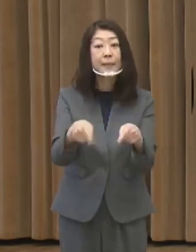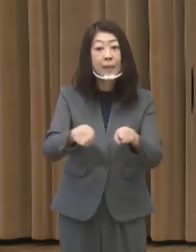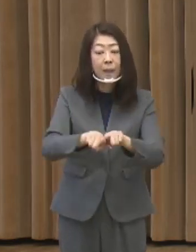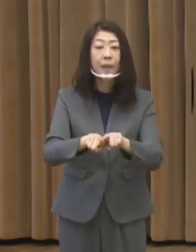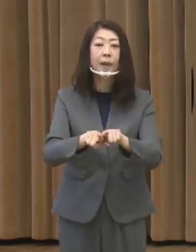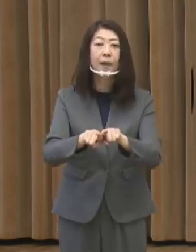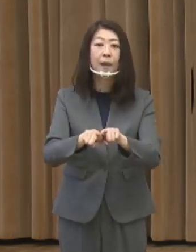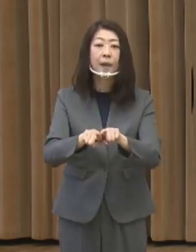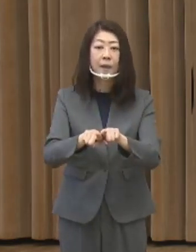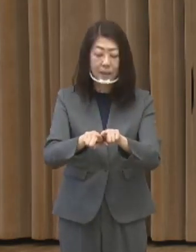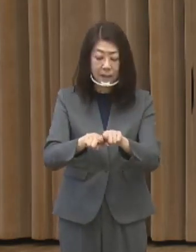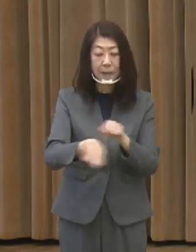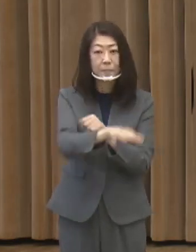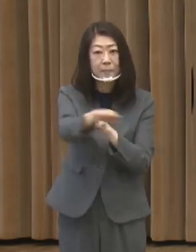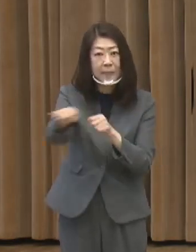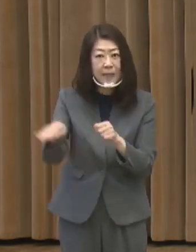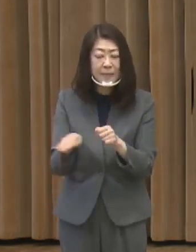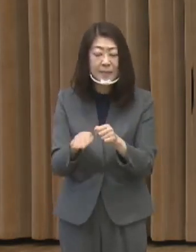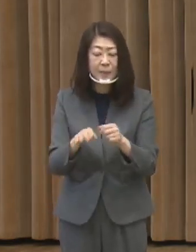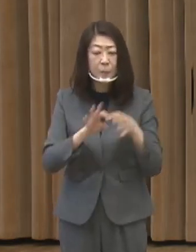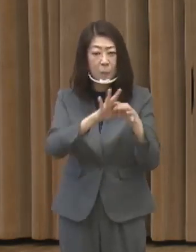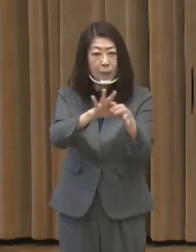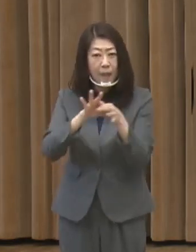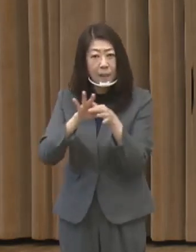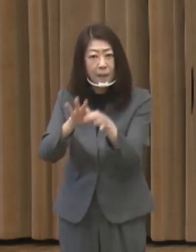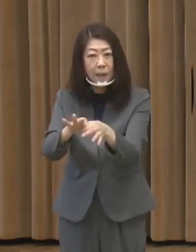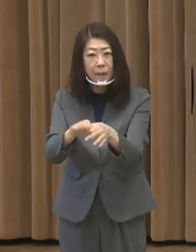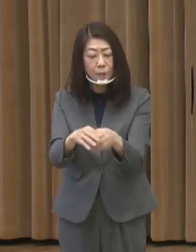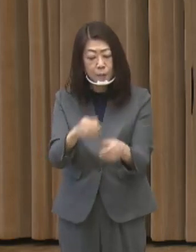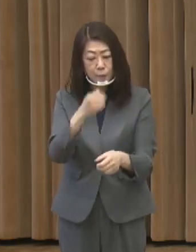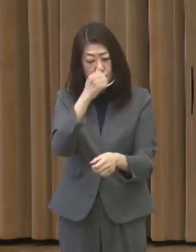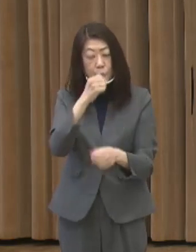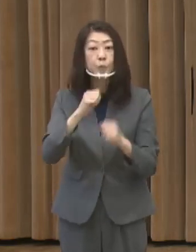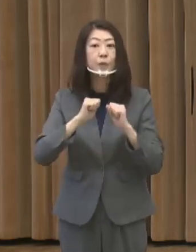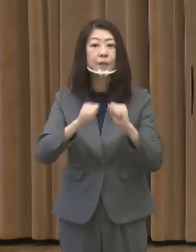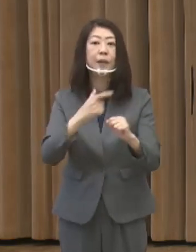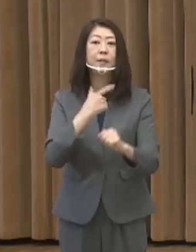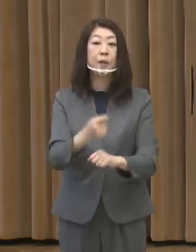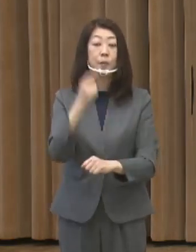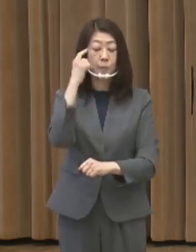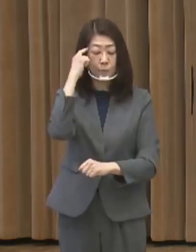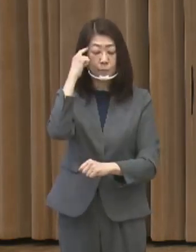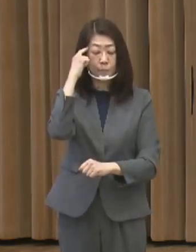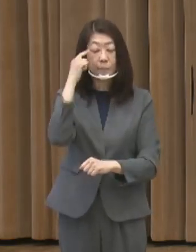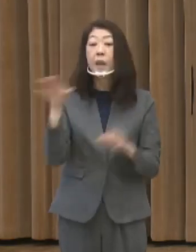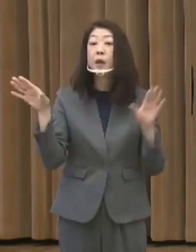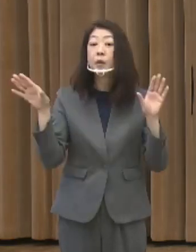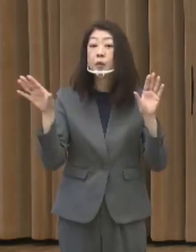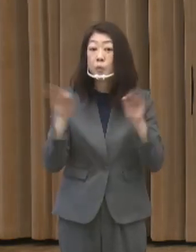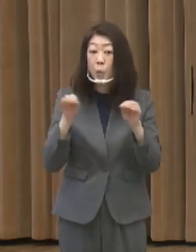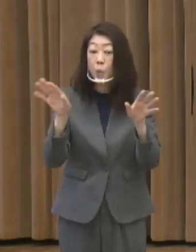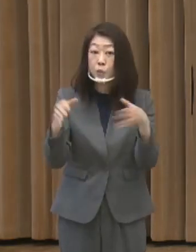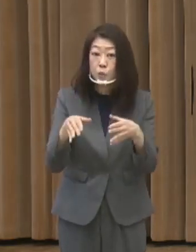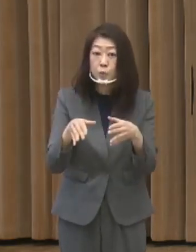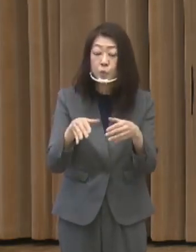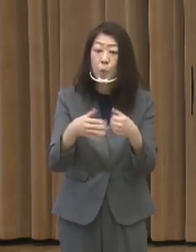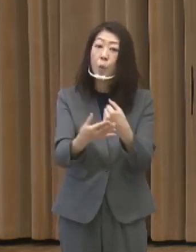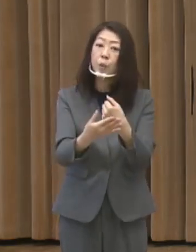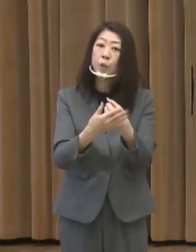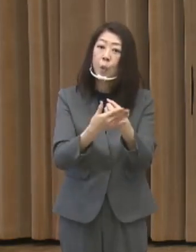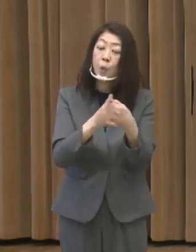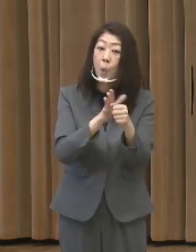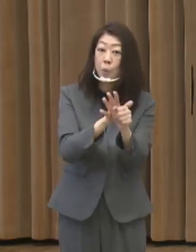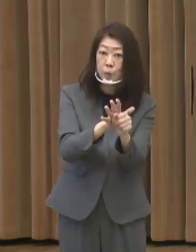ながら農家との連携を密にしていきたいというふうに思っています。なお情報収集とそれから協力を兼ね